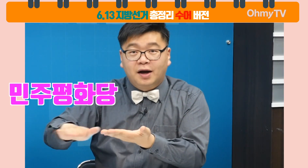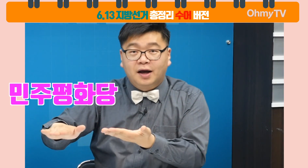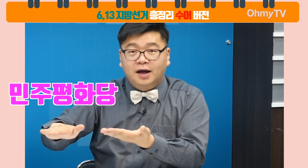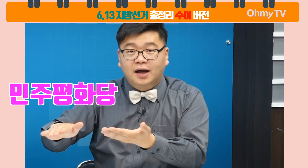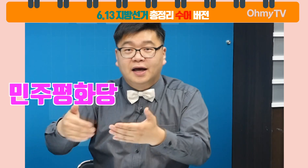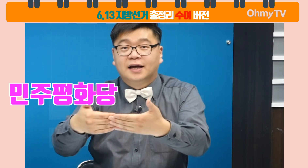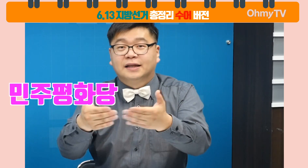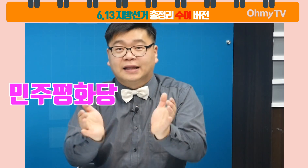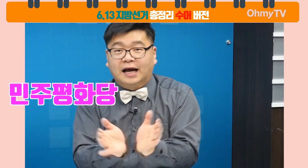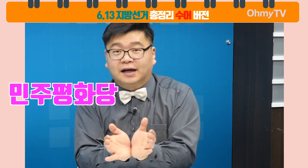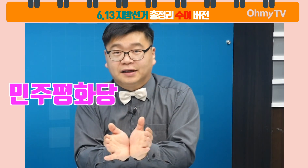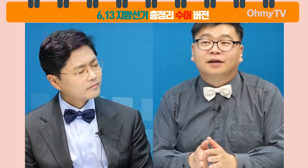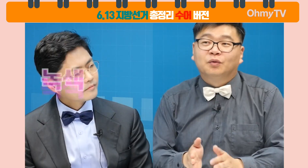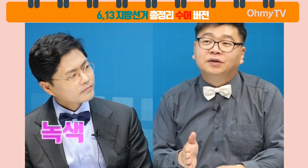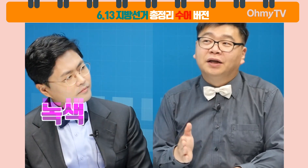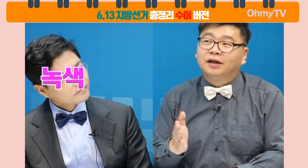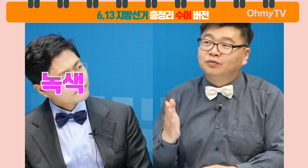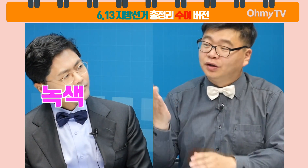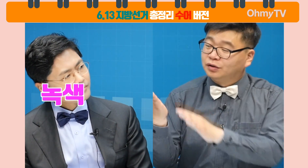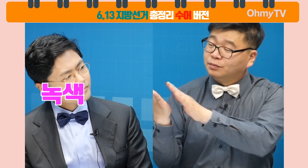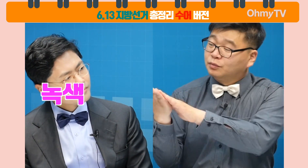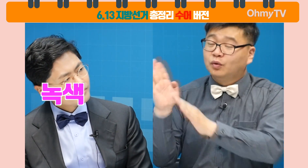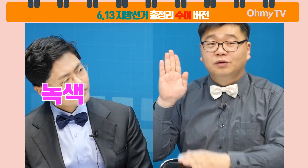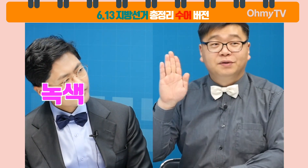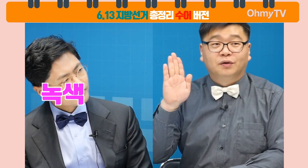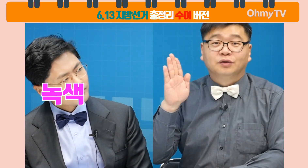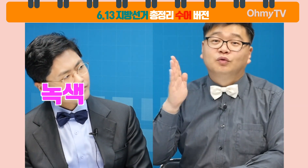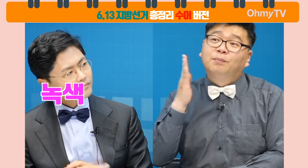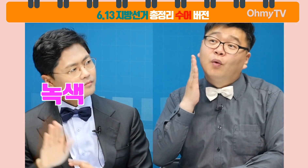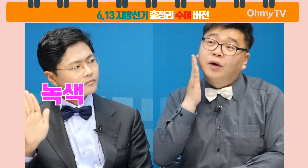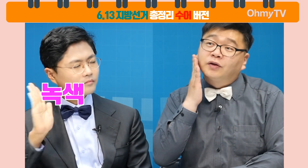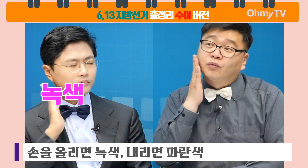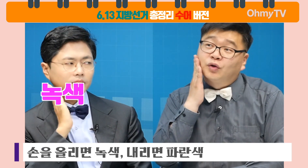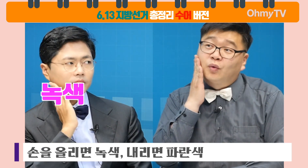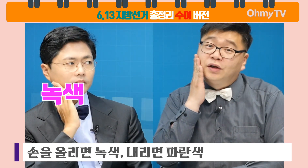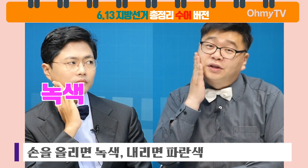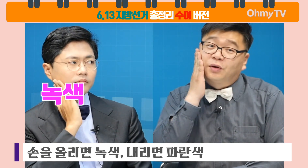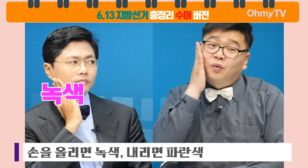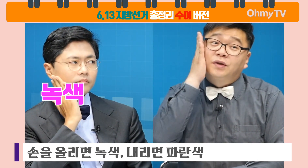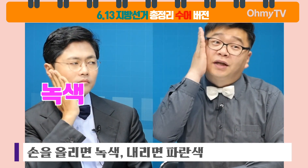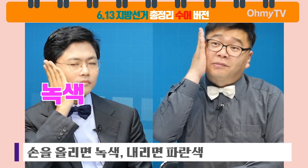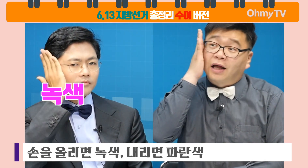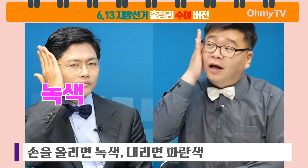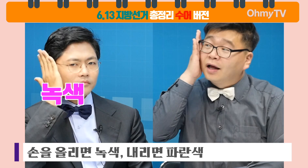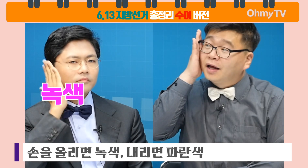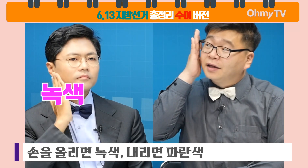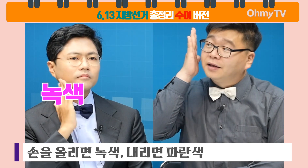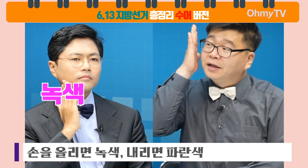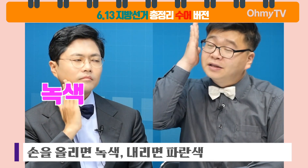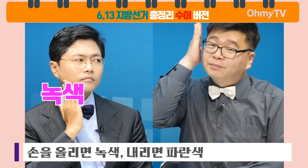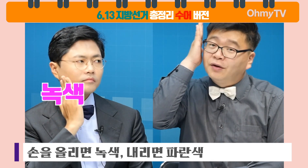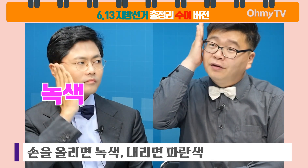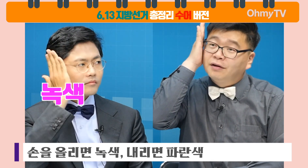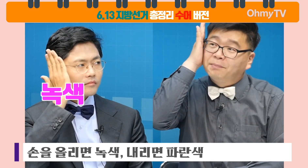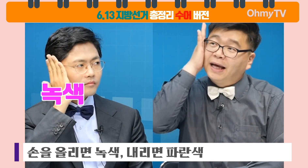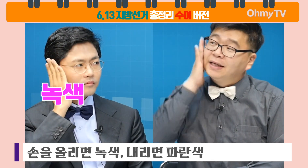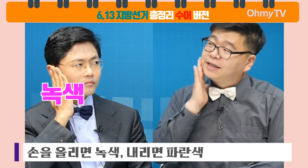평화, 당. 녹색이라는 수화는 손을 피셔가지고 볼에서 위로 올리시면 녹색입니다. 내리시면